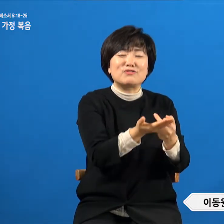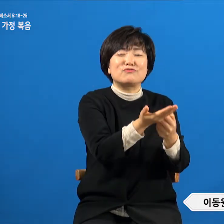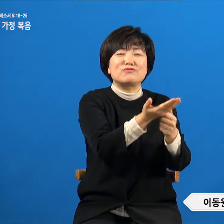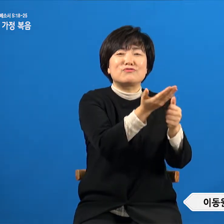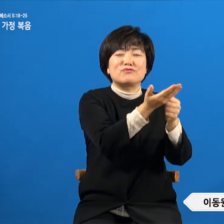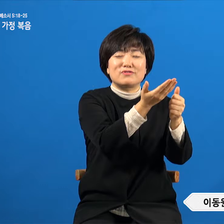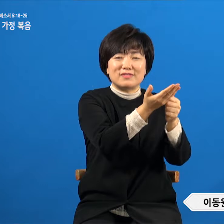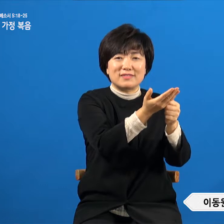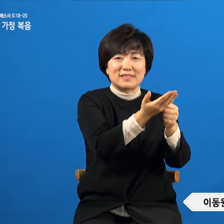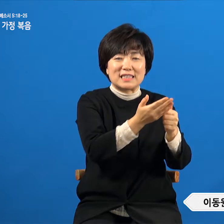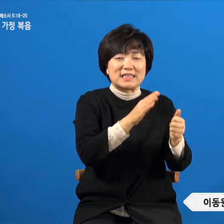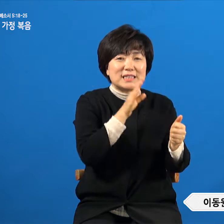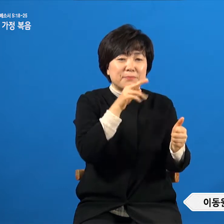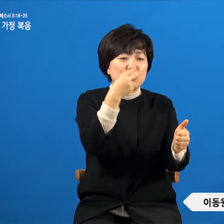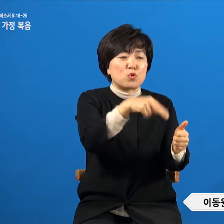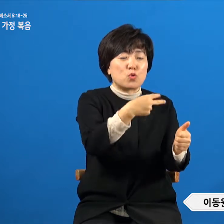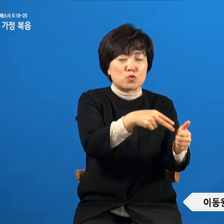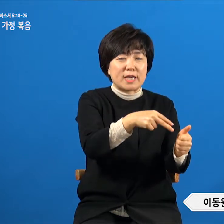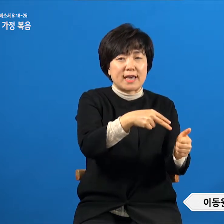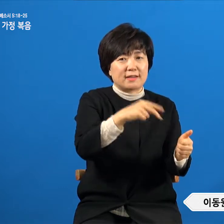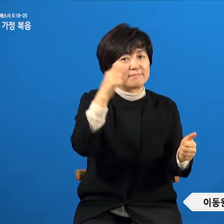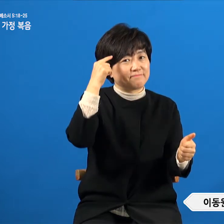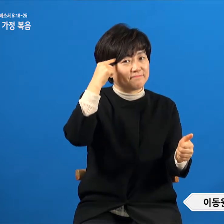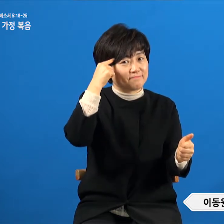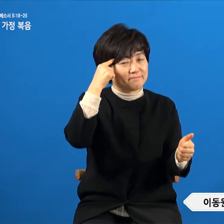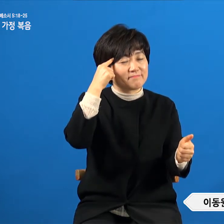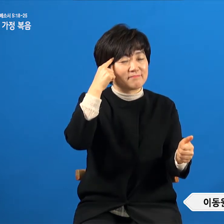키우는 참된 교육의 가치를 알게 되었고,